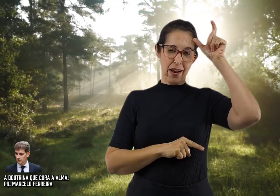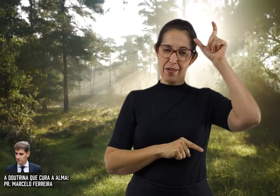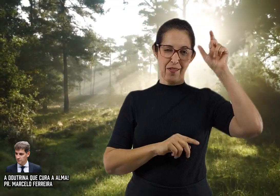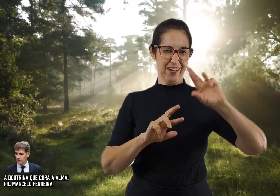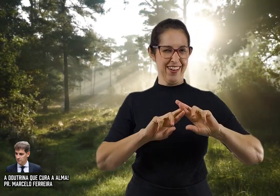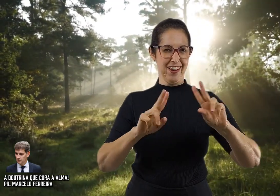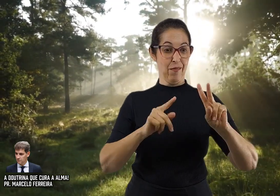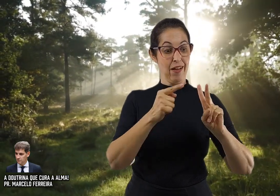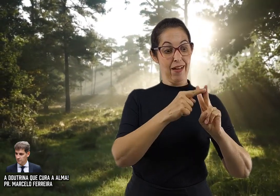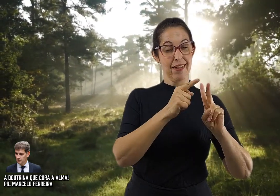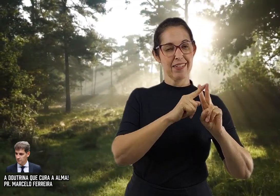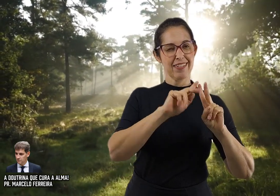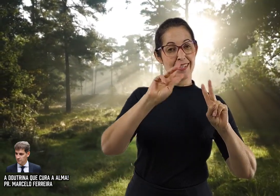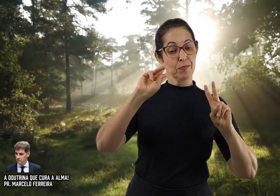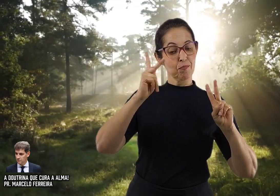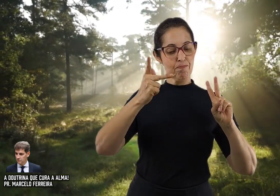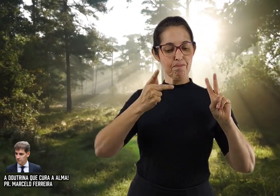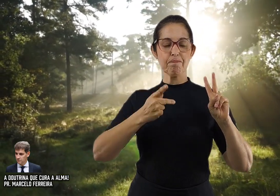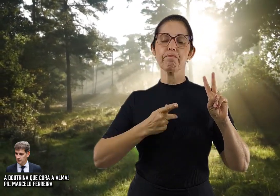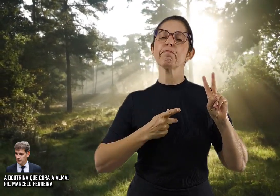não está indo, ela não é maligna.